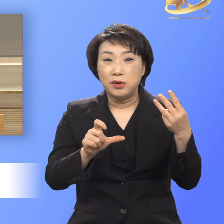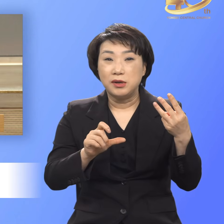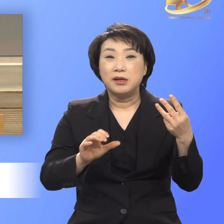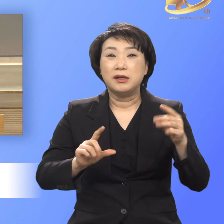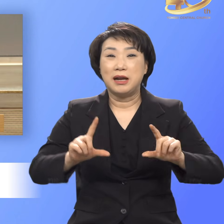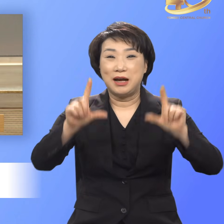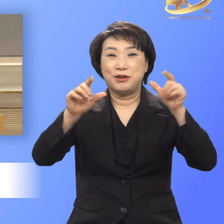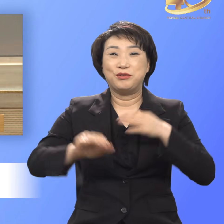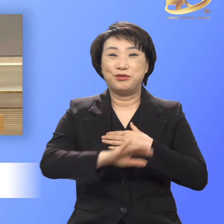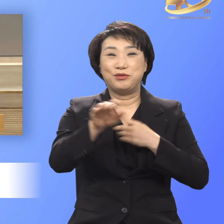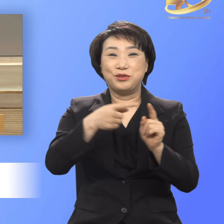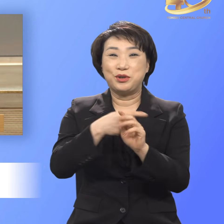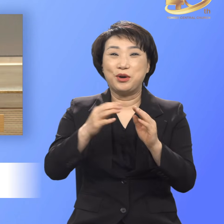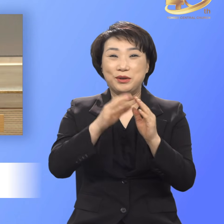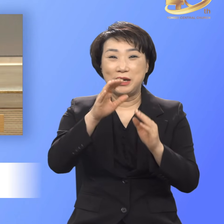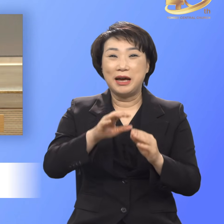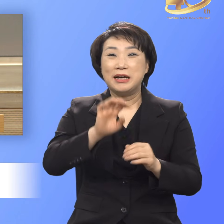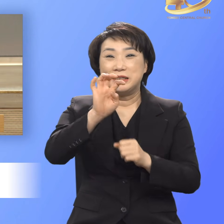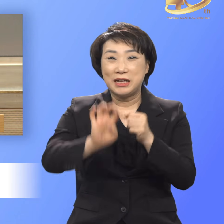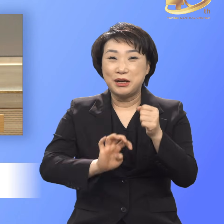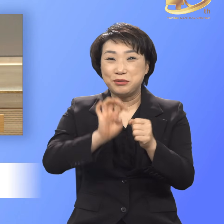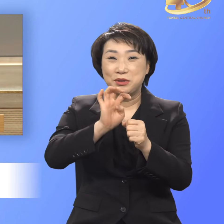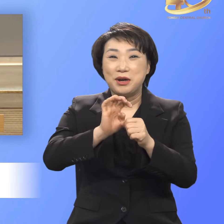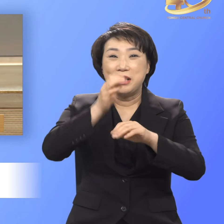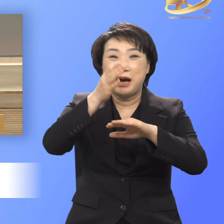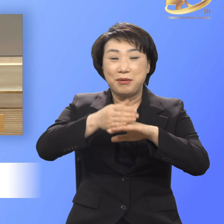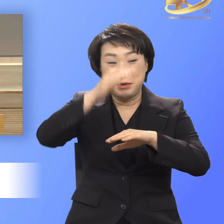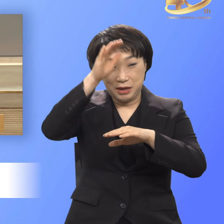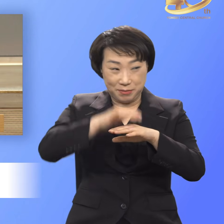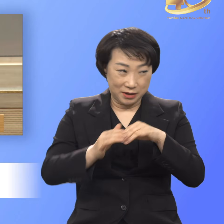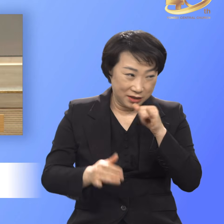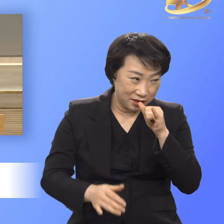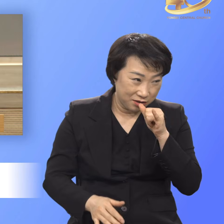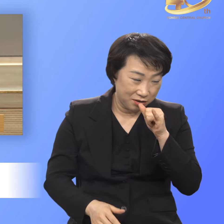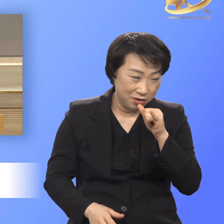40주년 감사 예배를 드린다.